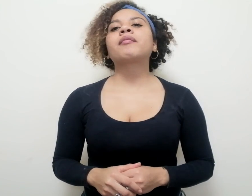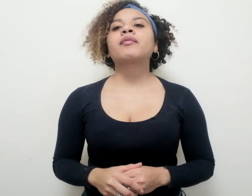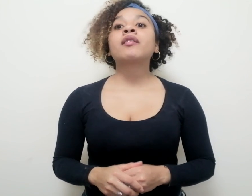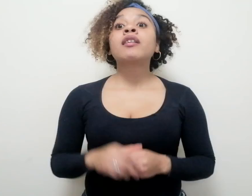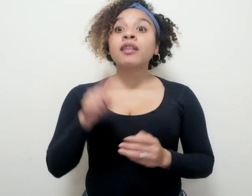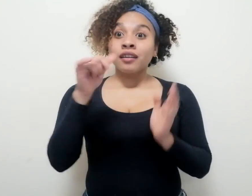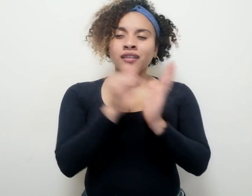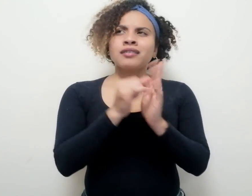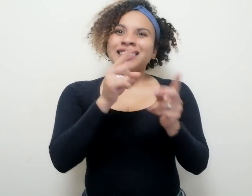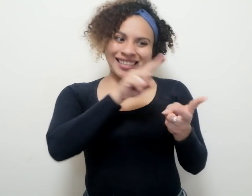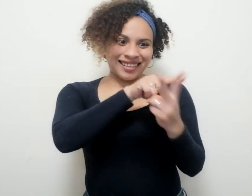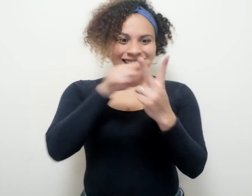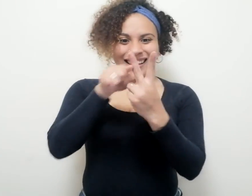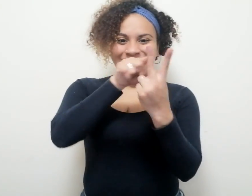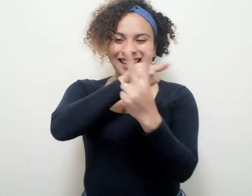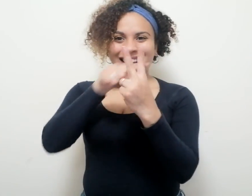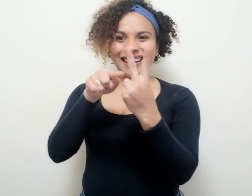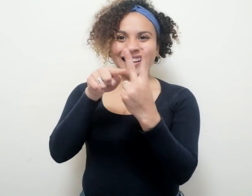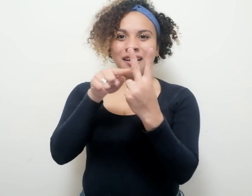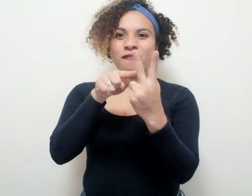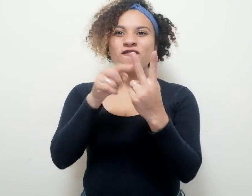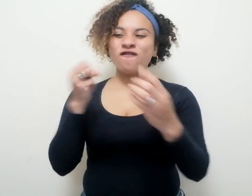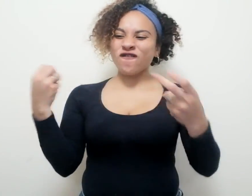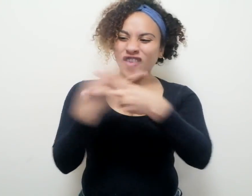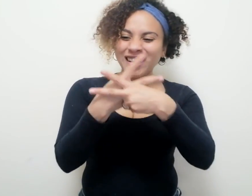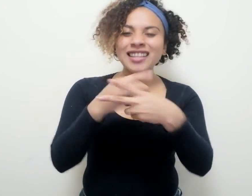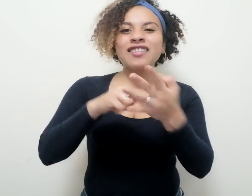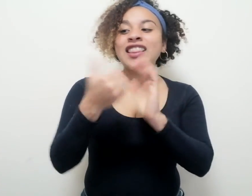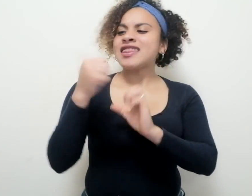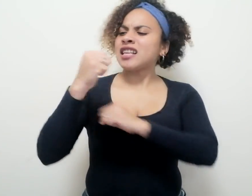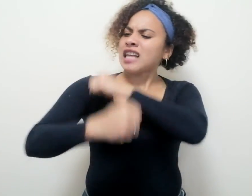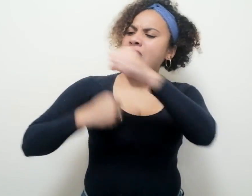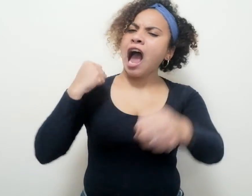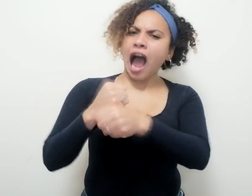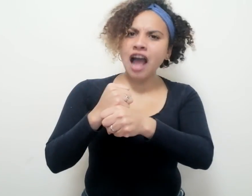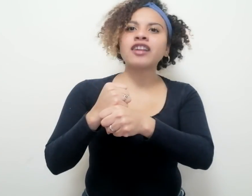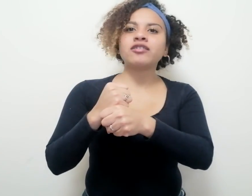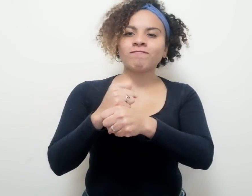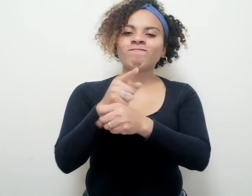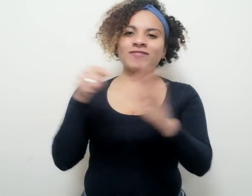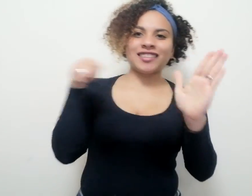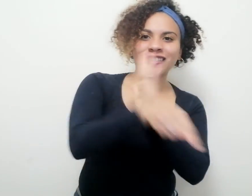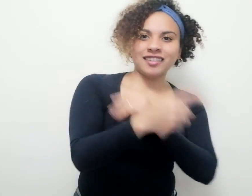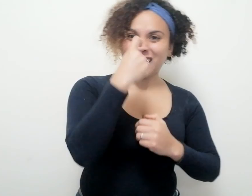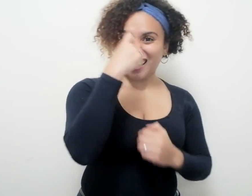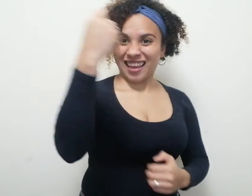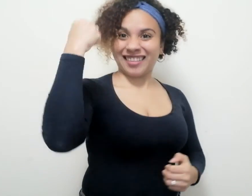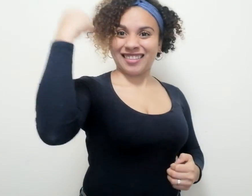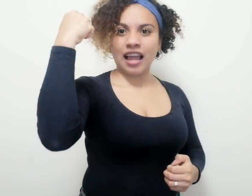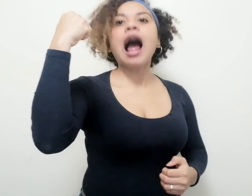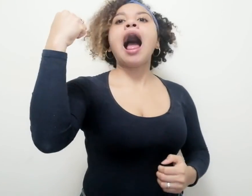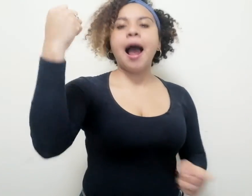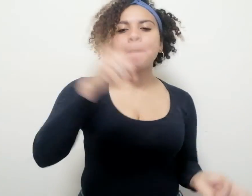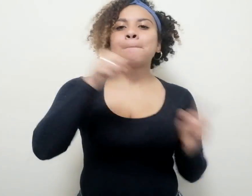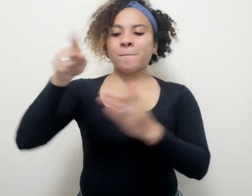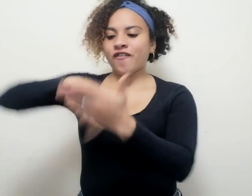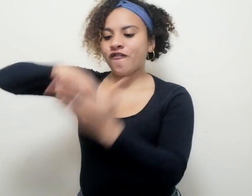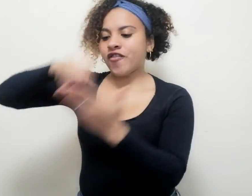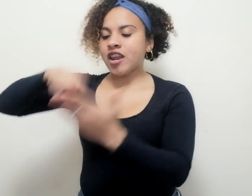Sobre ambas violencias, la que se refiere a los 10 años comprendidos entre el asesinato de Gaitán y la firma del Frente